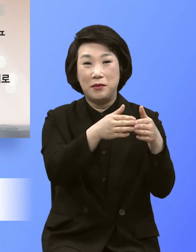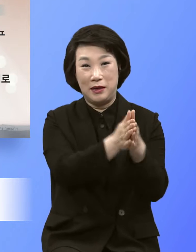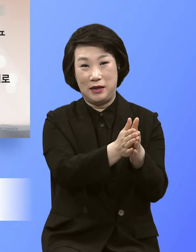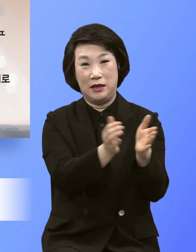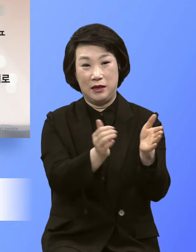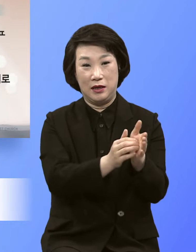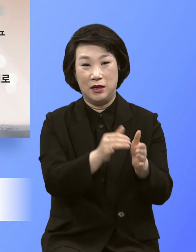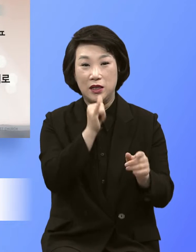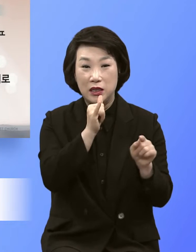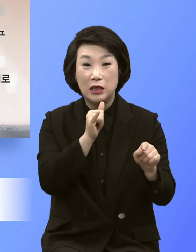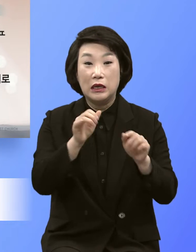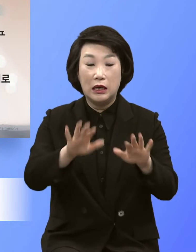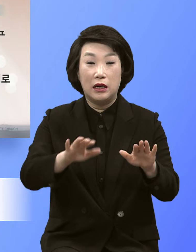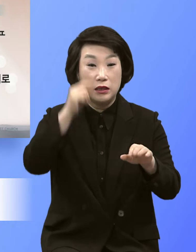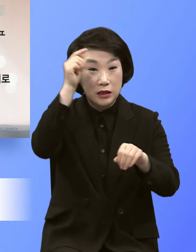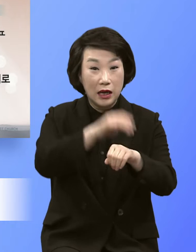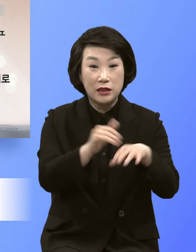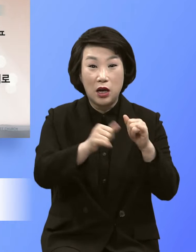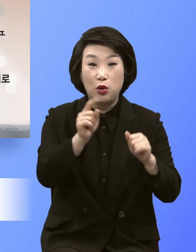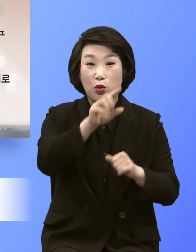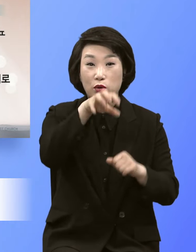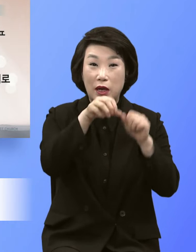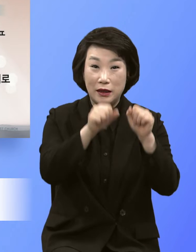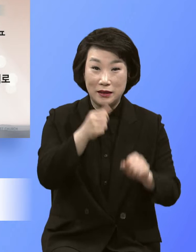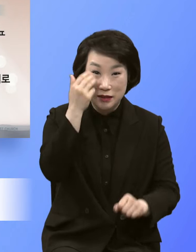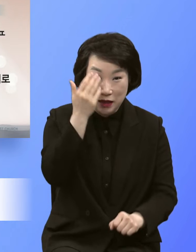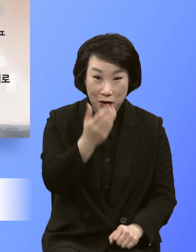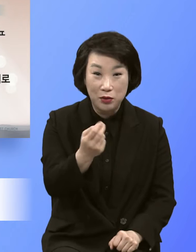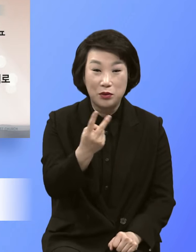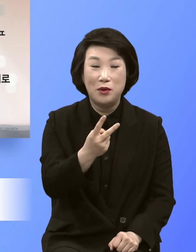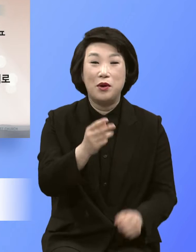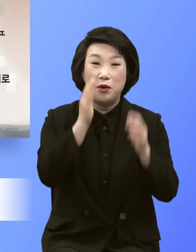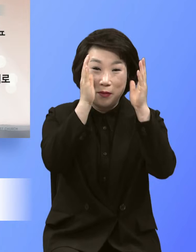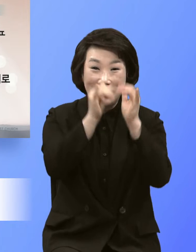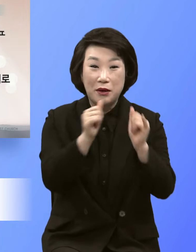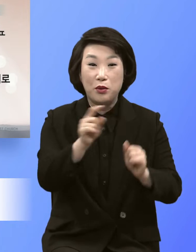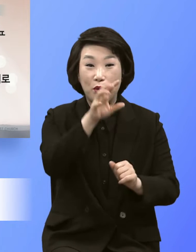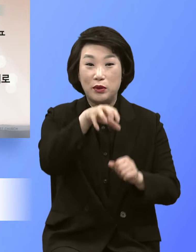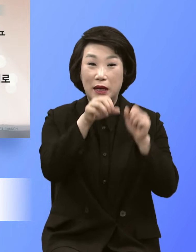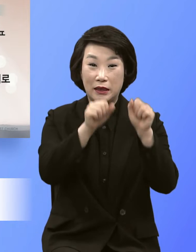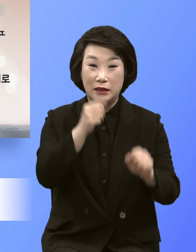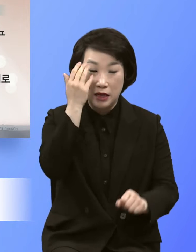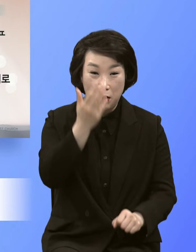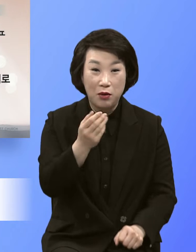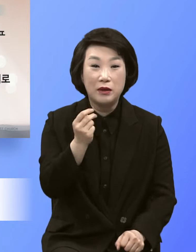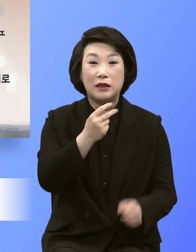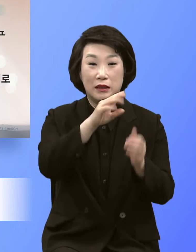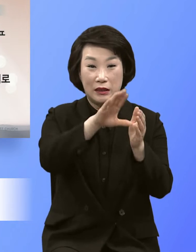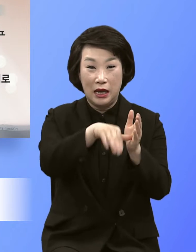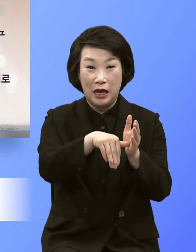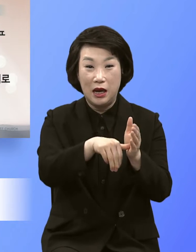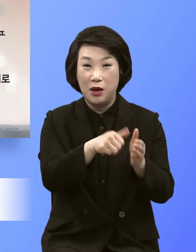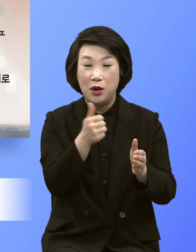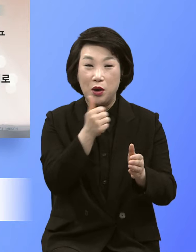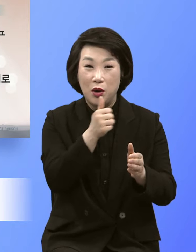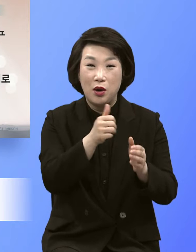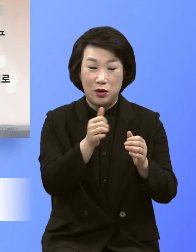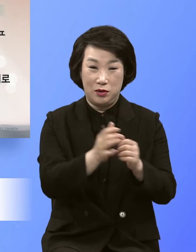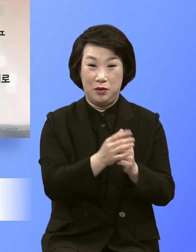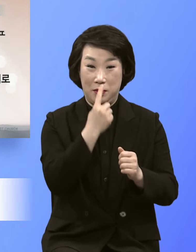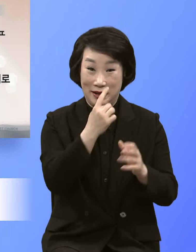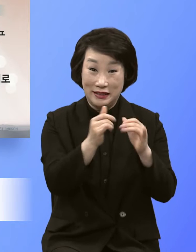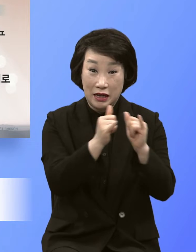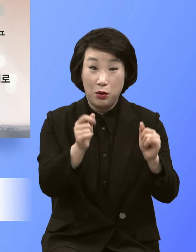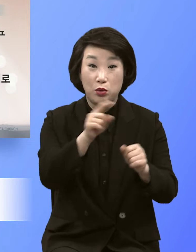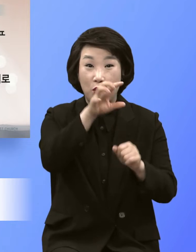헤아리라 하였으니 지혜 있는 자가 어디 있느뇨 선비가 어디 있느뇨 이 세대의 변호사가 어디